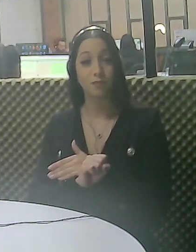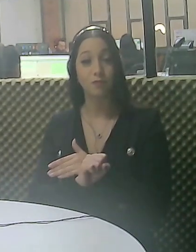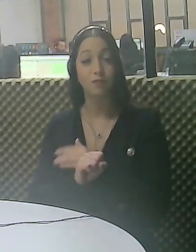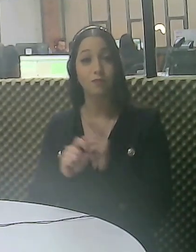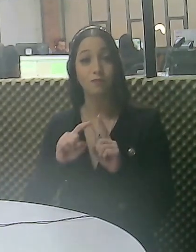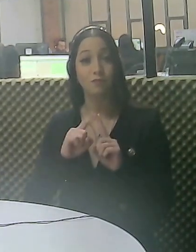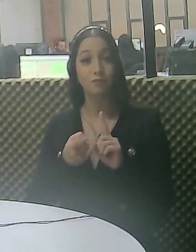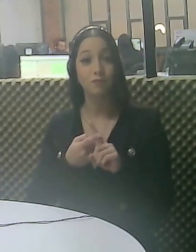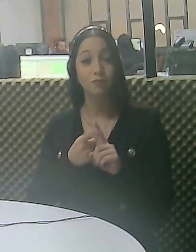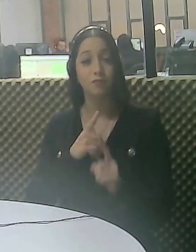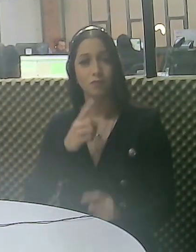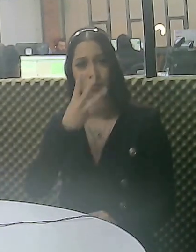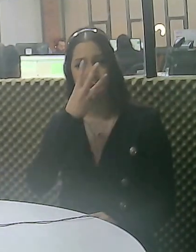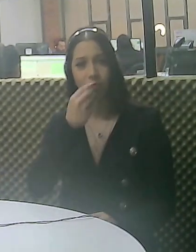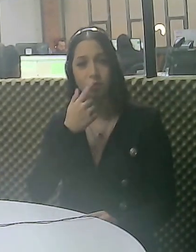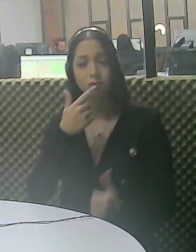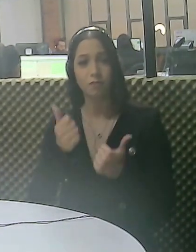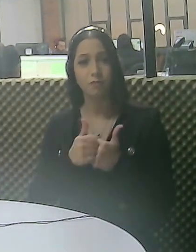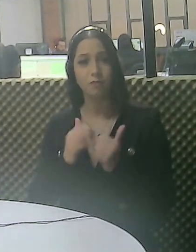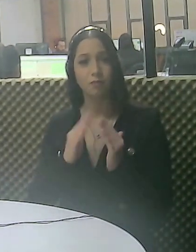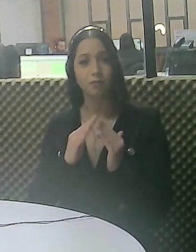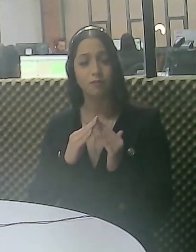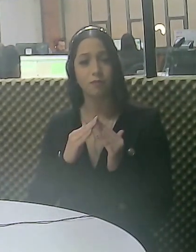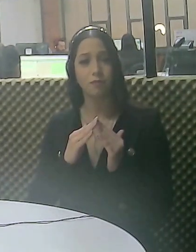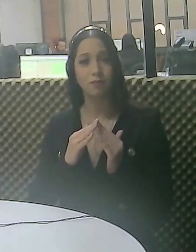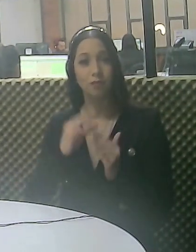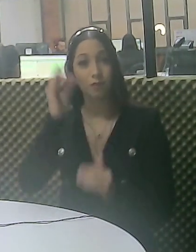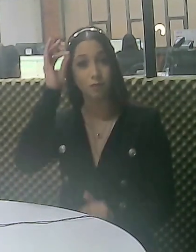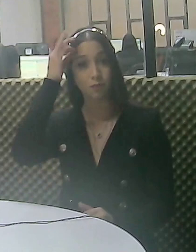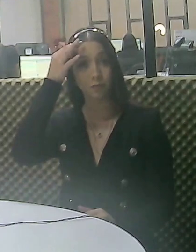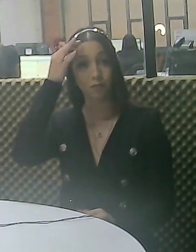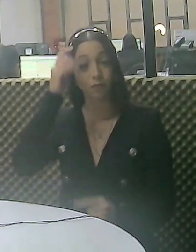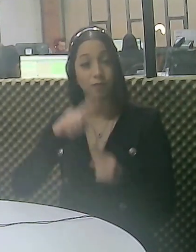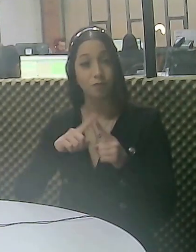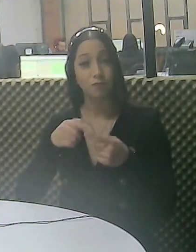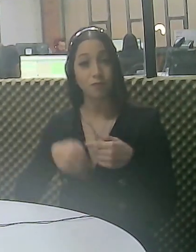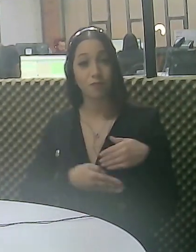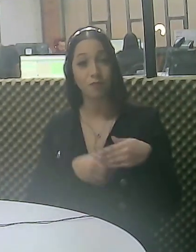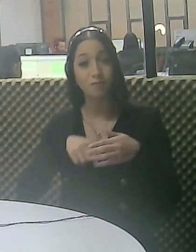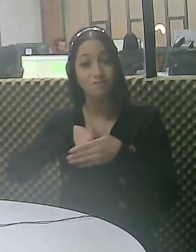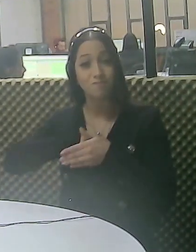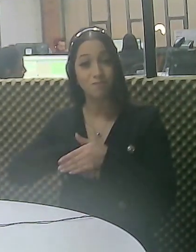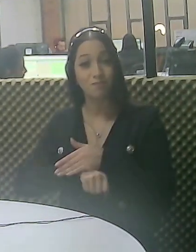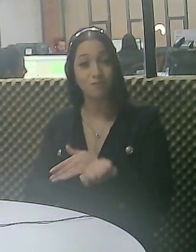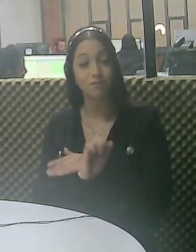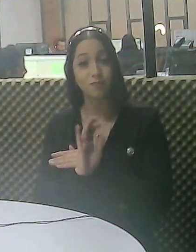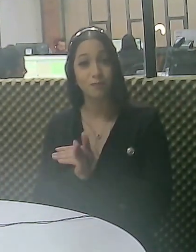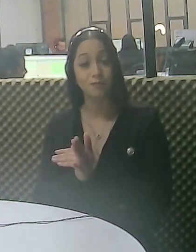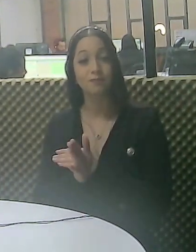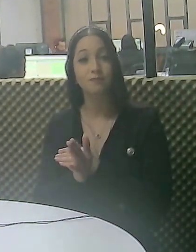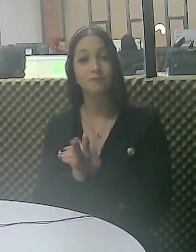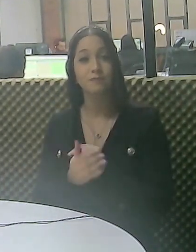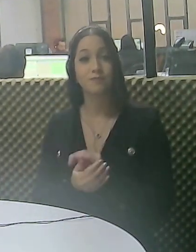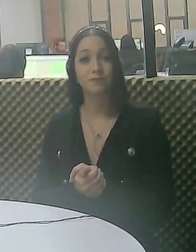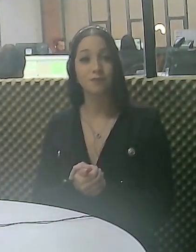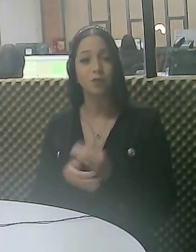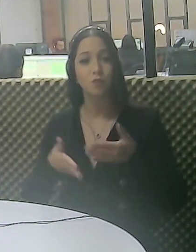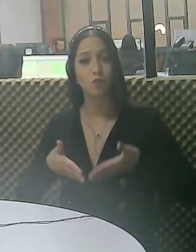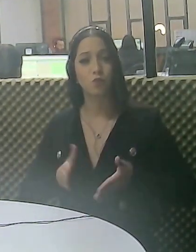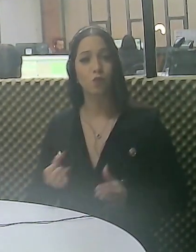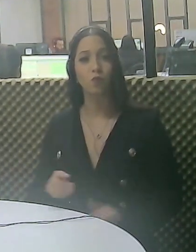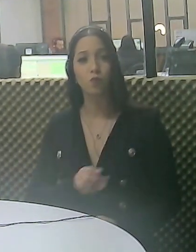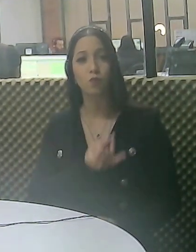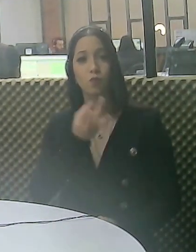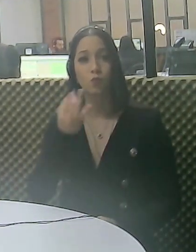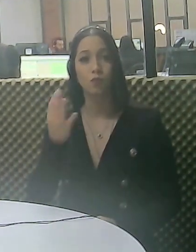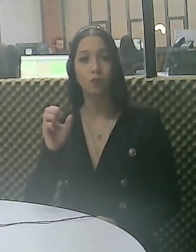bolsa. Tem alguma viatura disponível, tipo baixar em Europa? Chegamos em poucos minutos, mas o bebê não queria esperar. Já fizemos vários